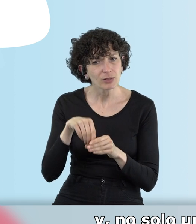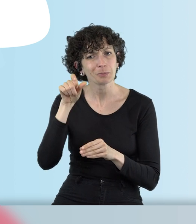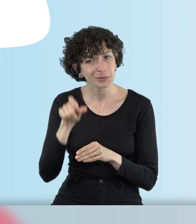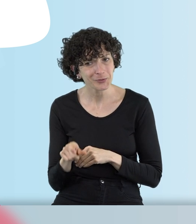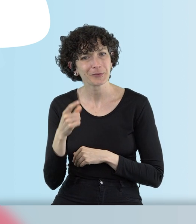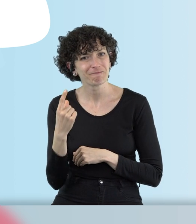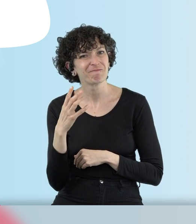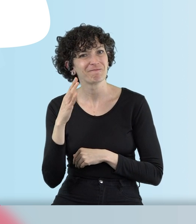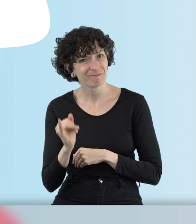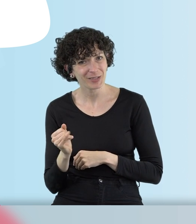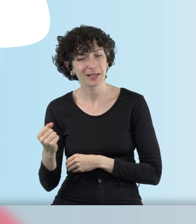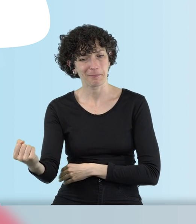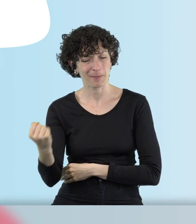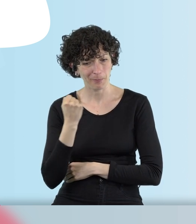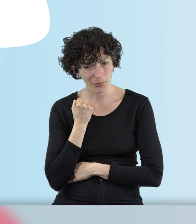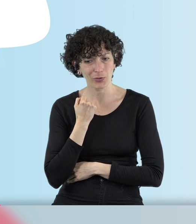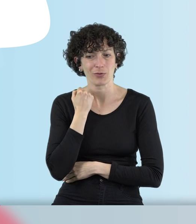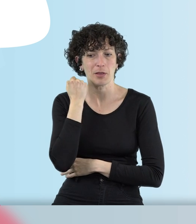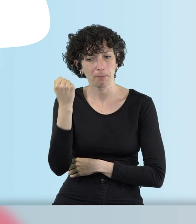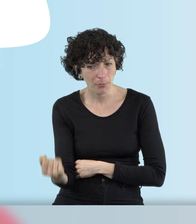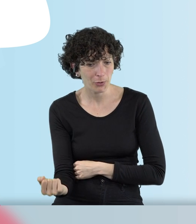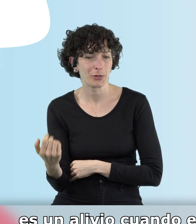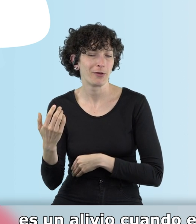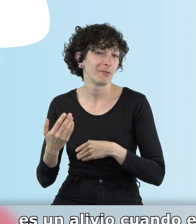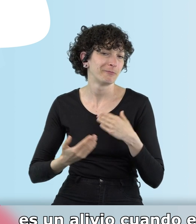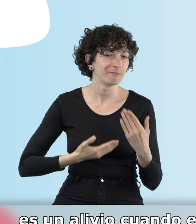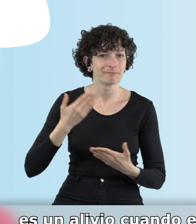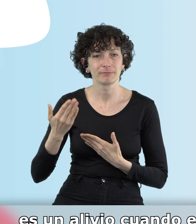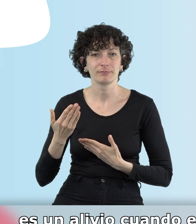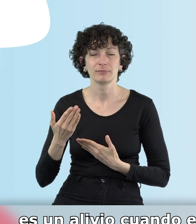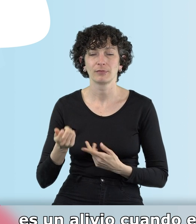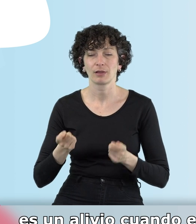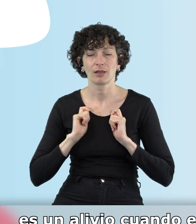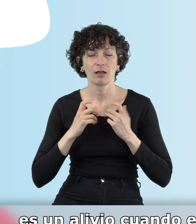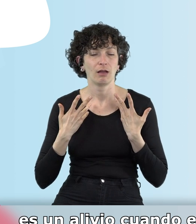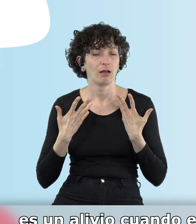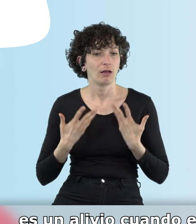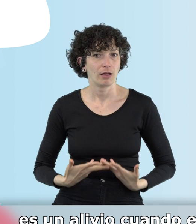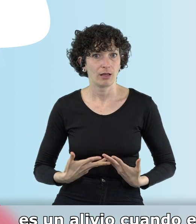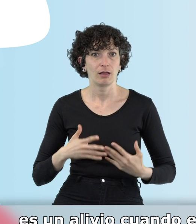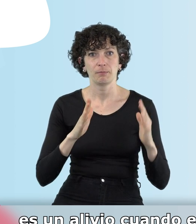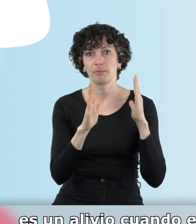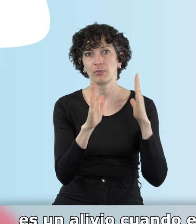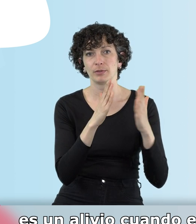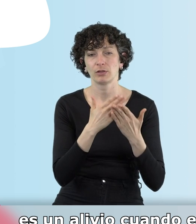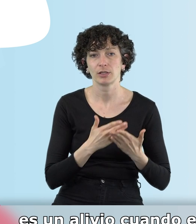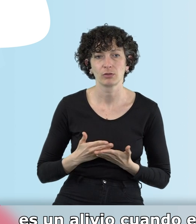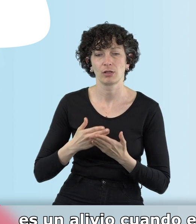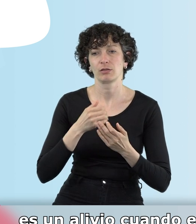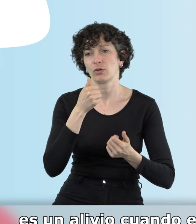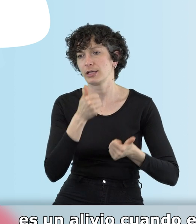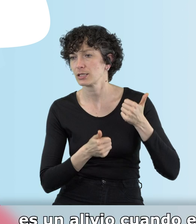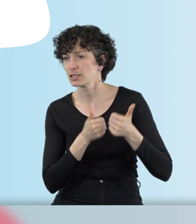alguien que tanto me apoya como yo le apoyo, es un alivio. Cuando estás estudiando, estás